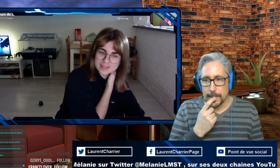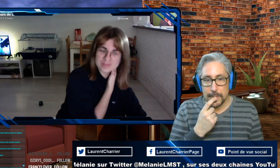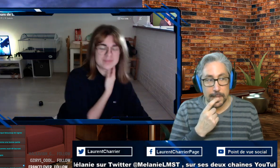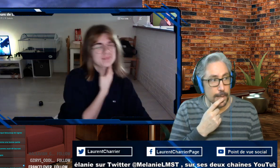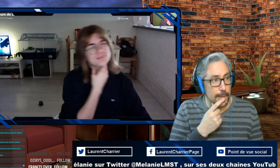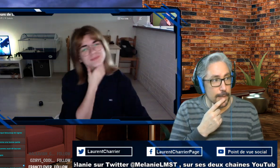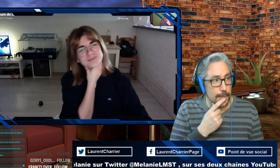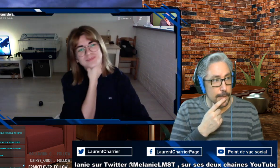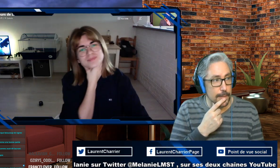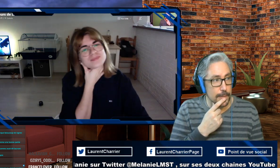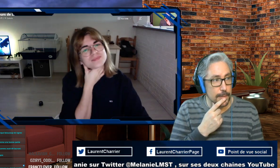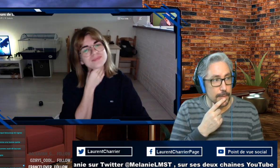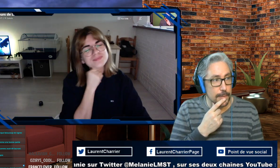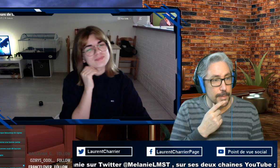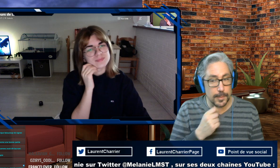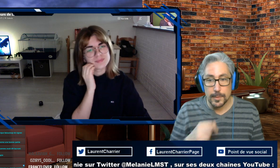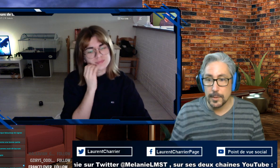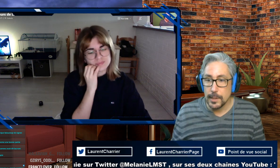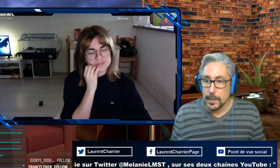Mais